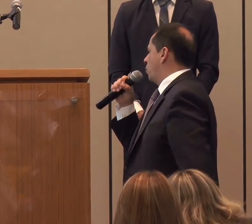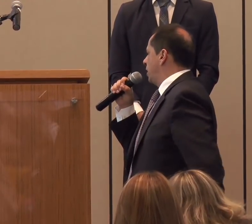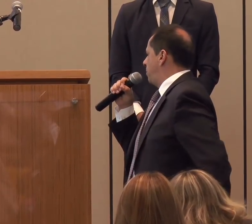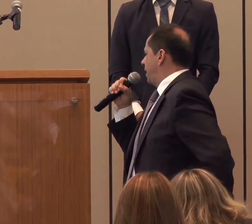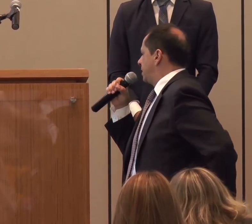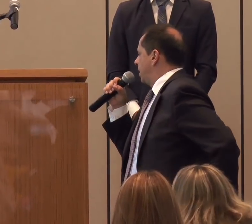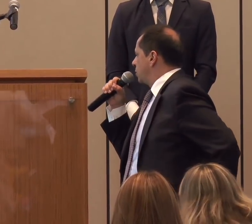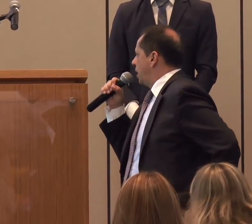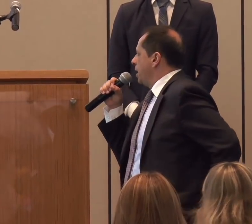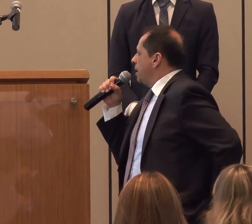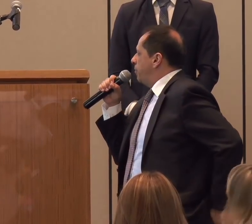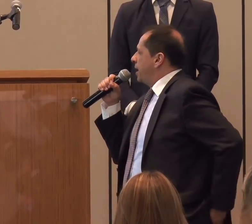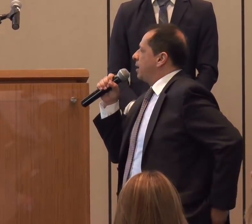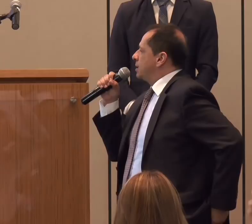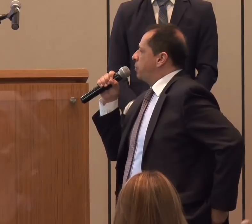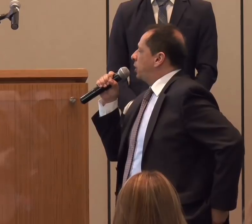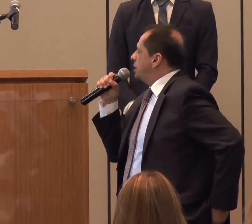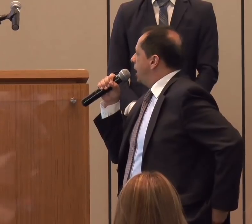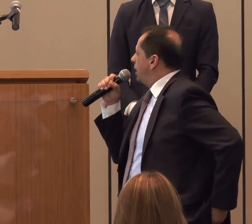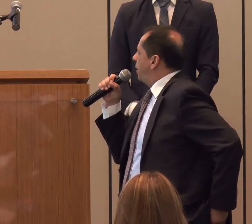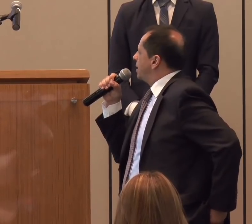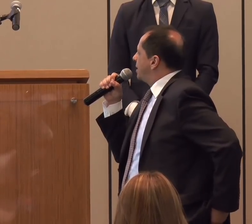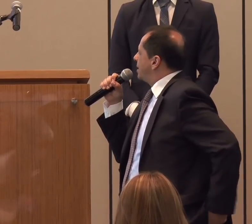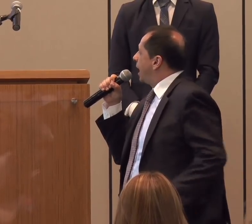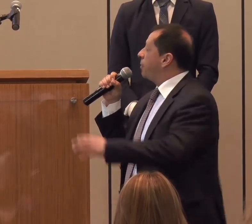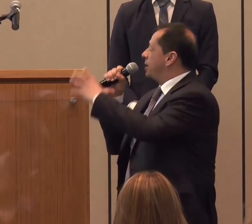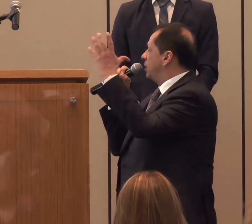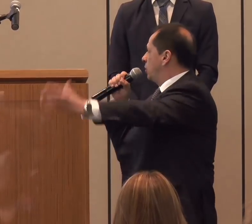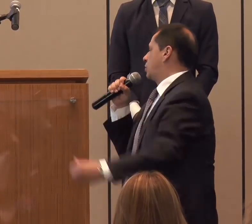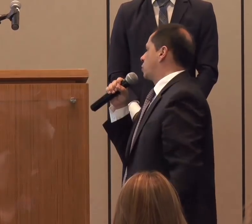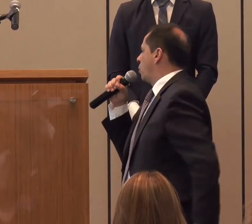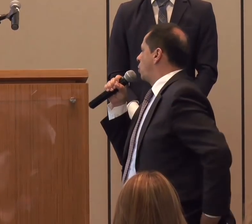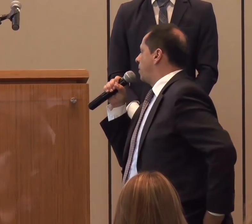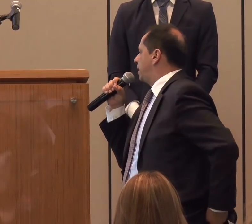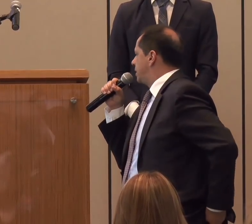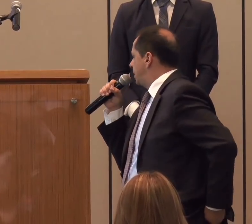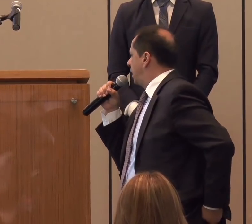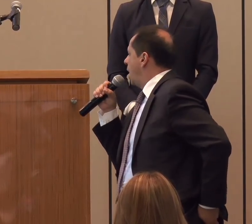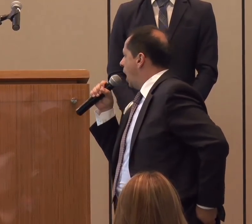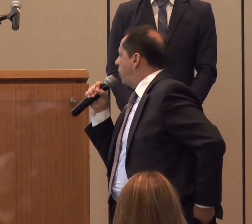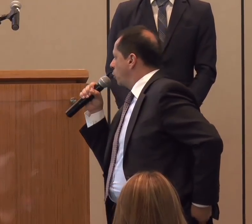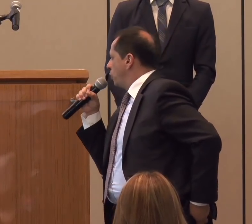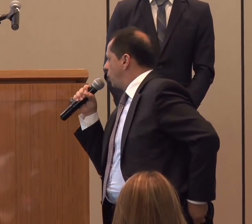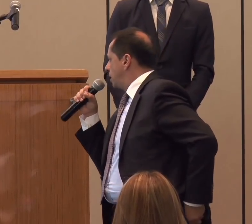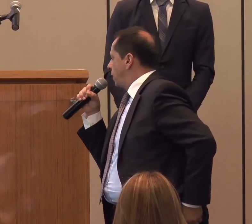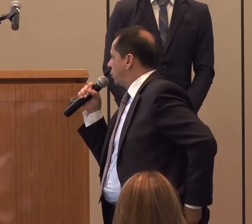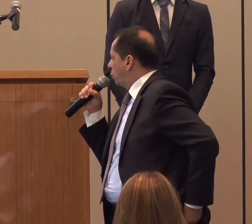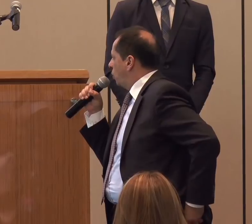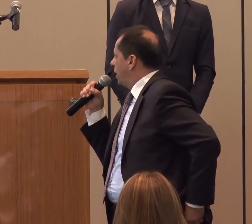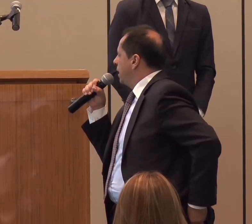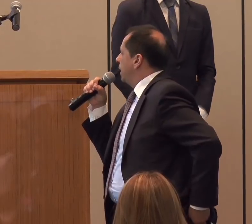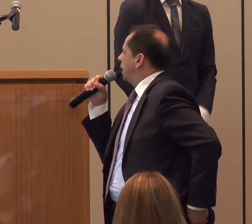tenemos que redescubrir al país tenemos que ver este potencial del país que se está apareciendo en nuestros ojos y obviamente necesita